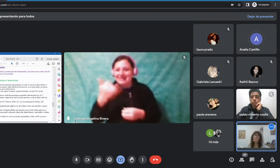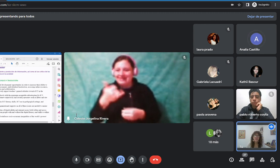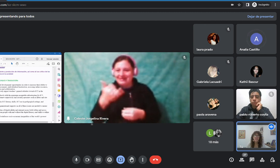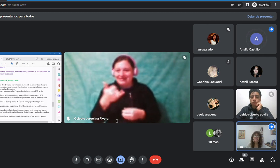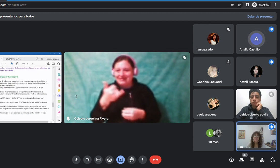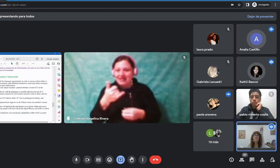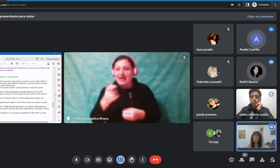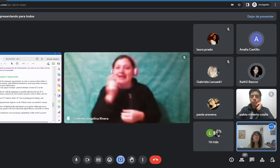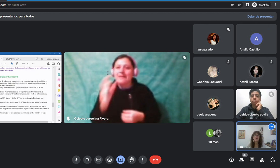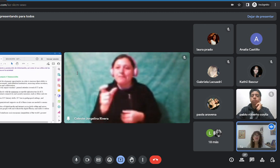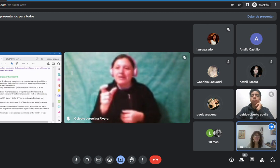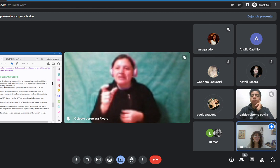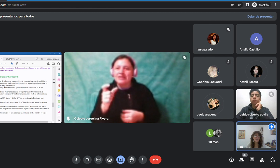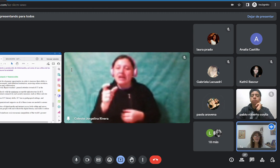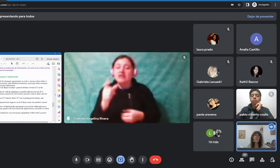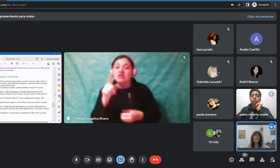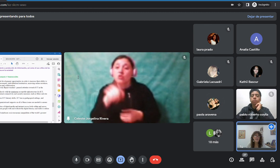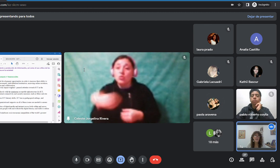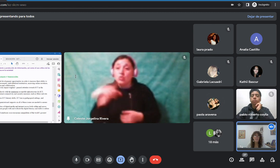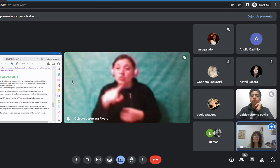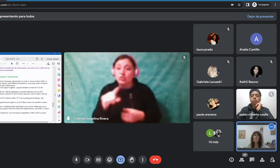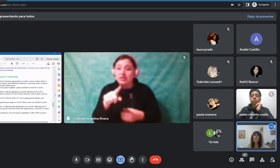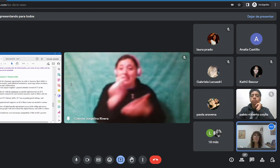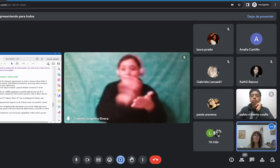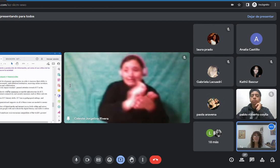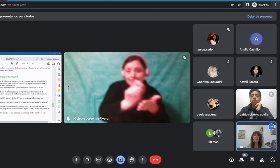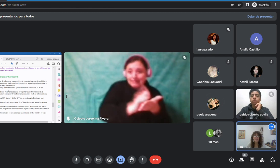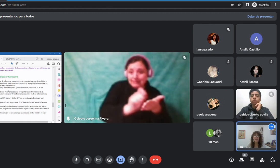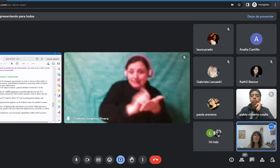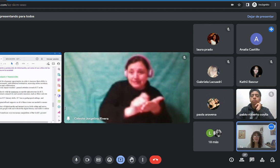Porque ya no tenemos clases de...